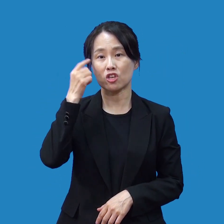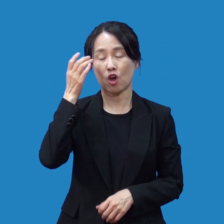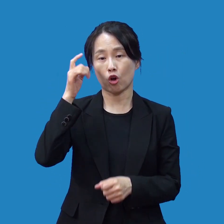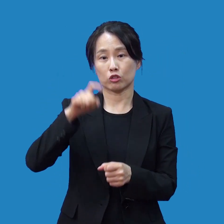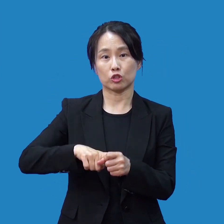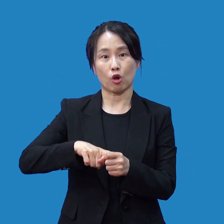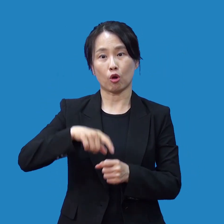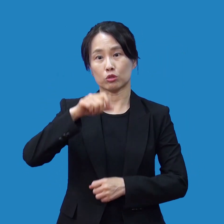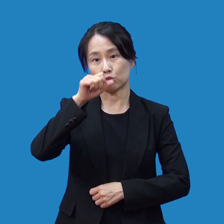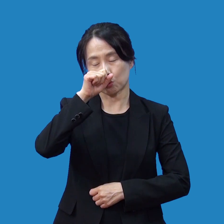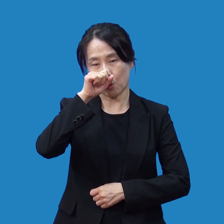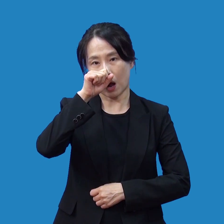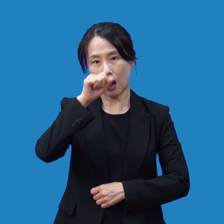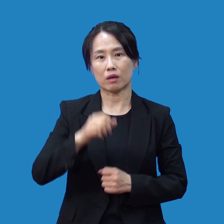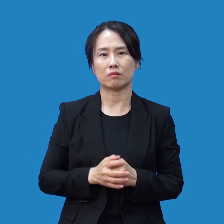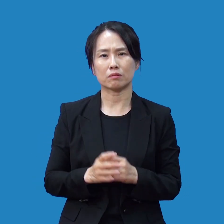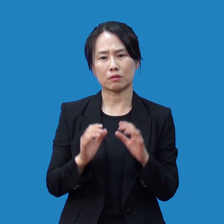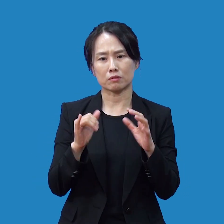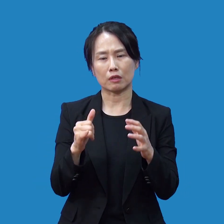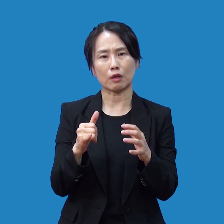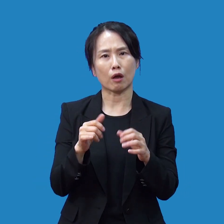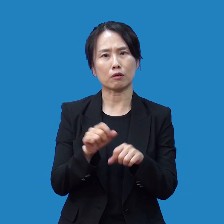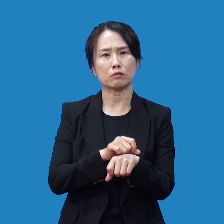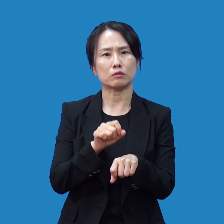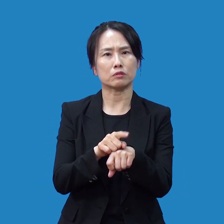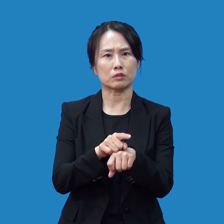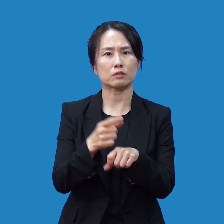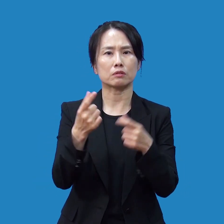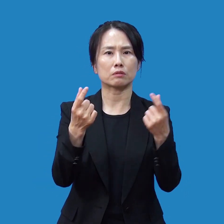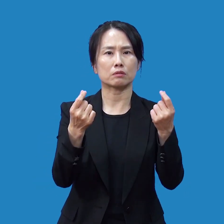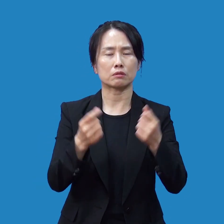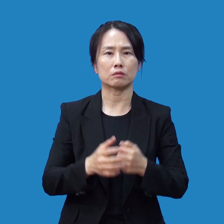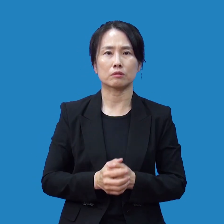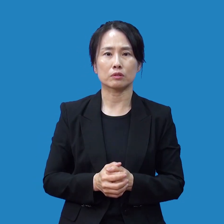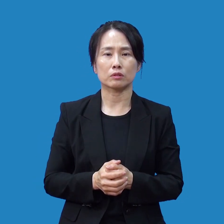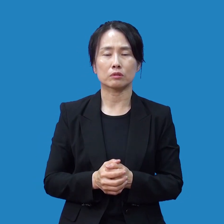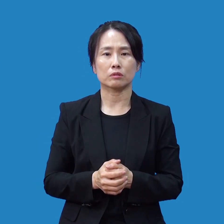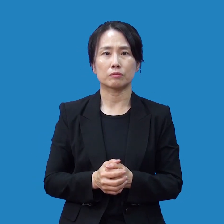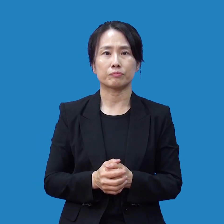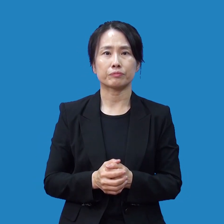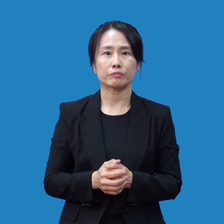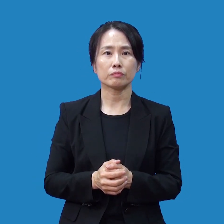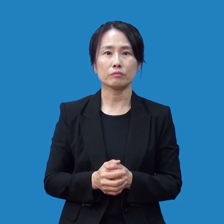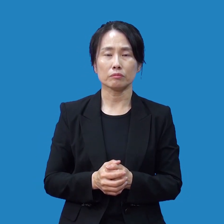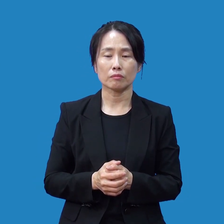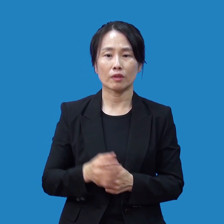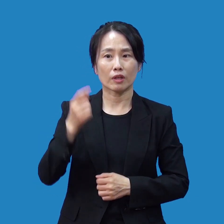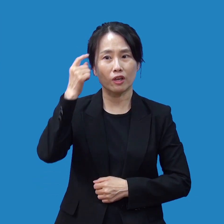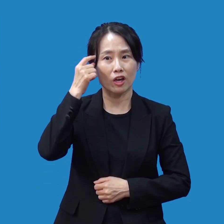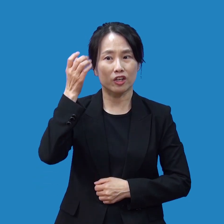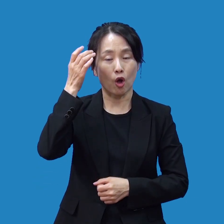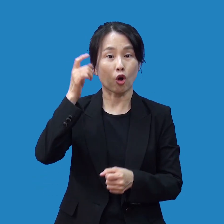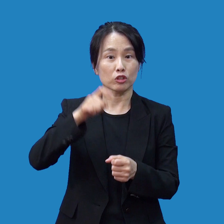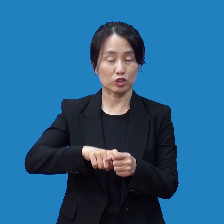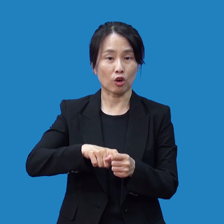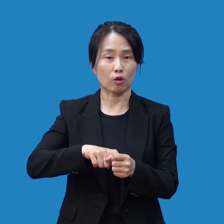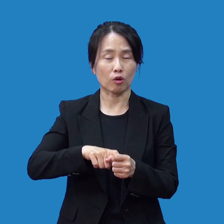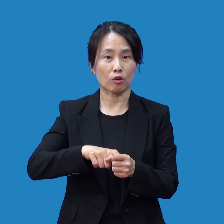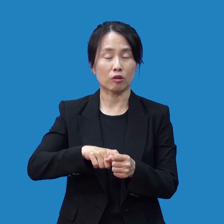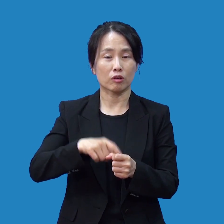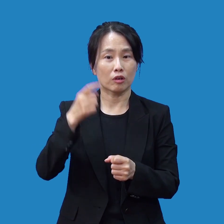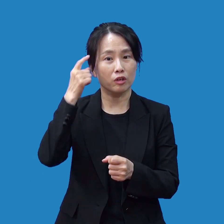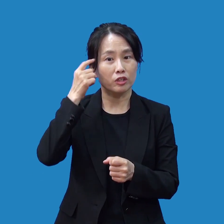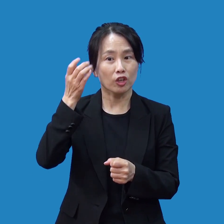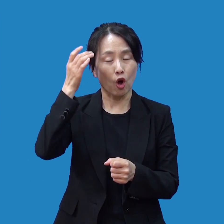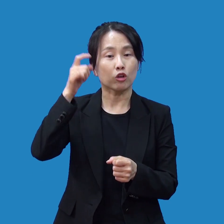것은 좋아하는 게 우리 시대의 특징입니다. 이 분야에 상관없이 이 영적이다, 즉